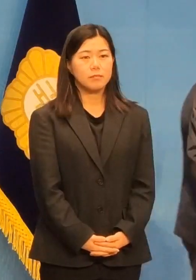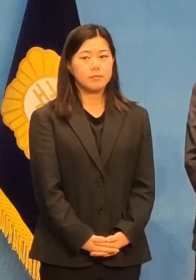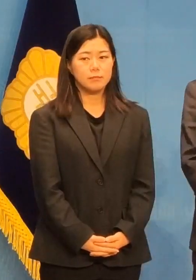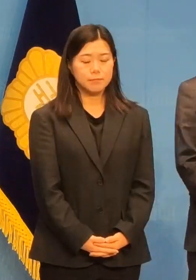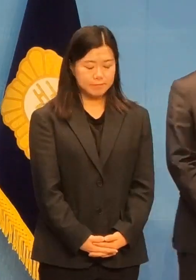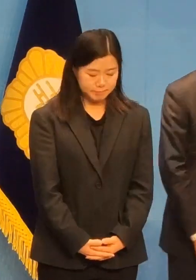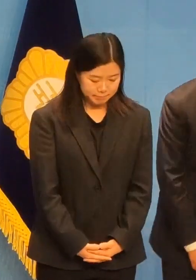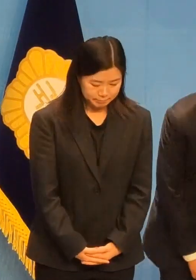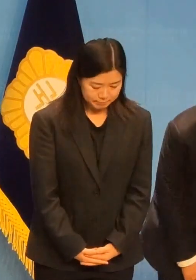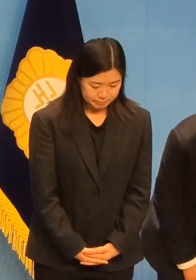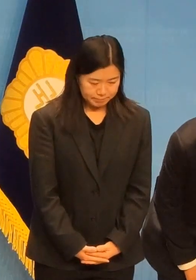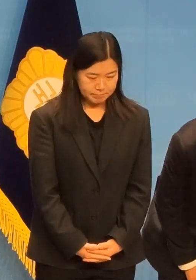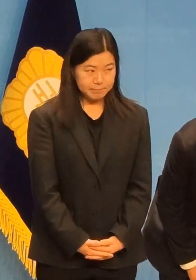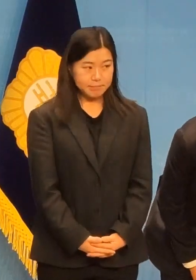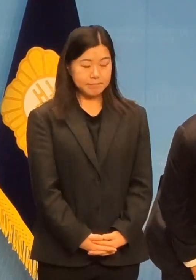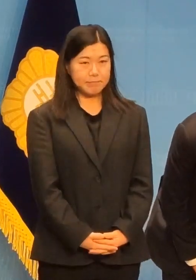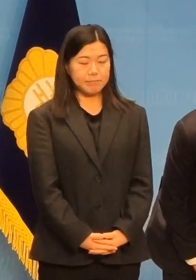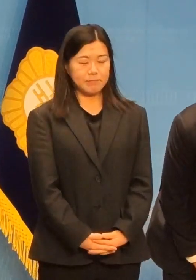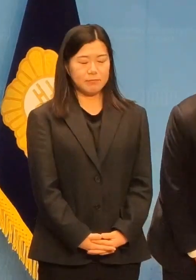경례.